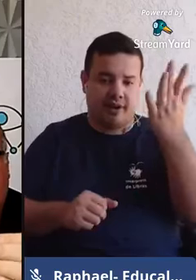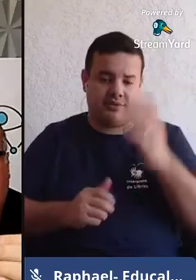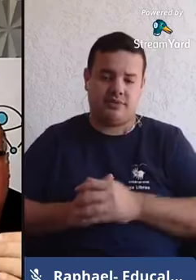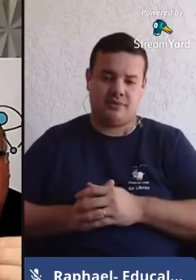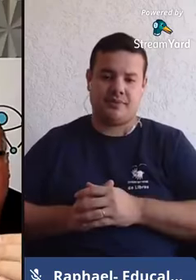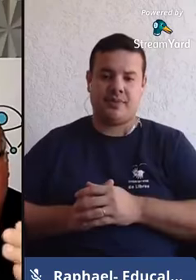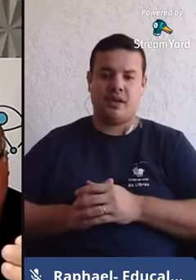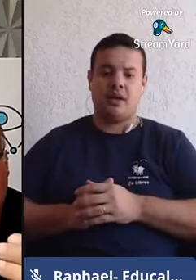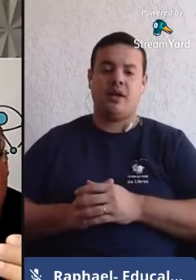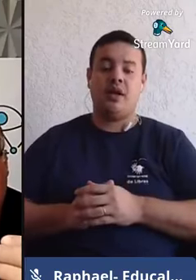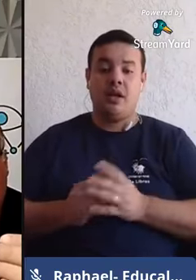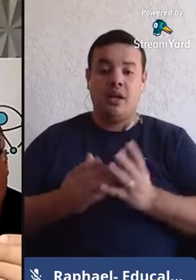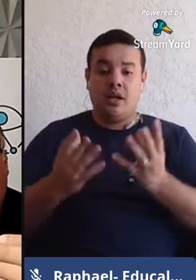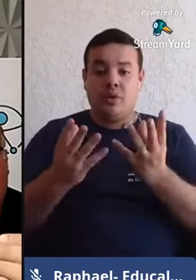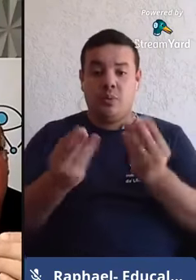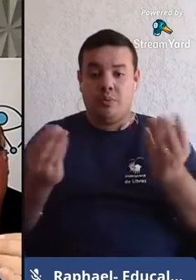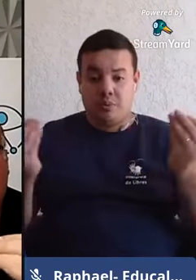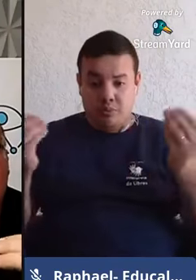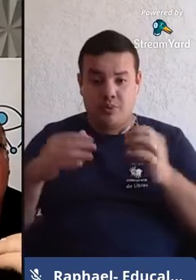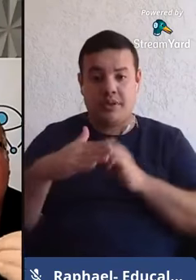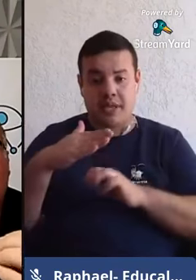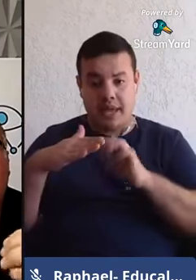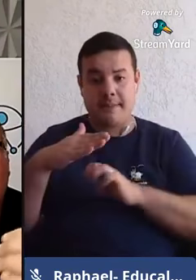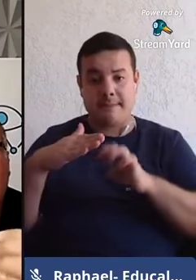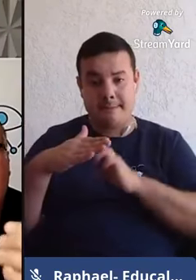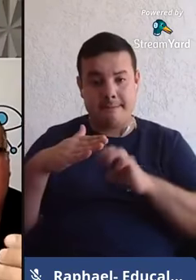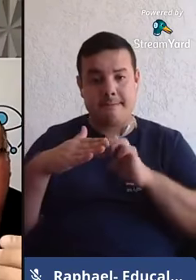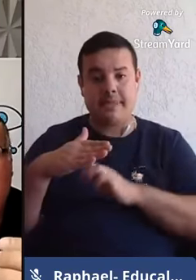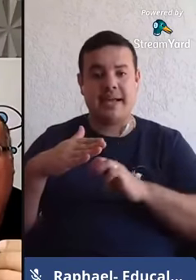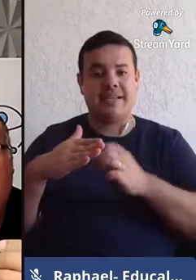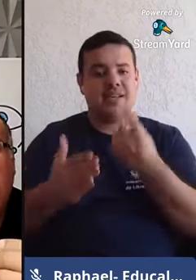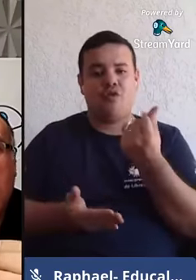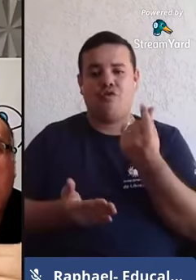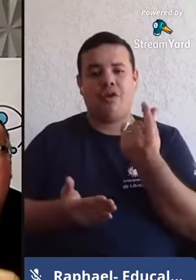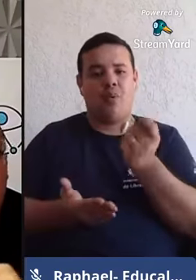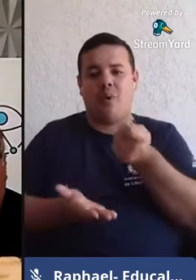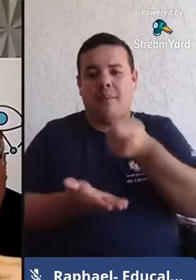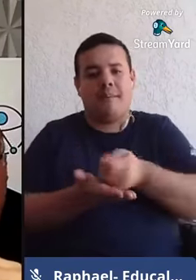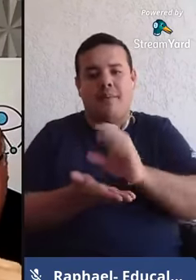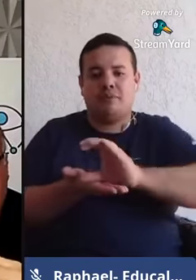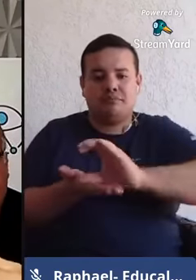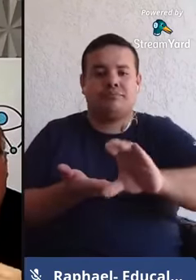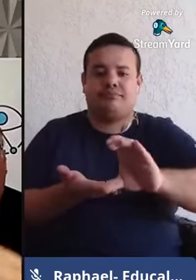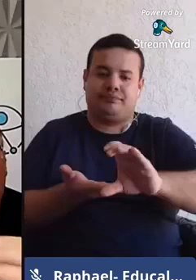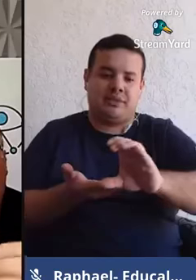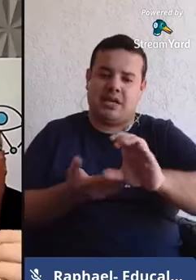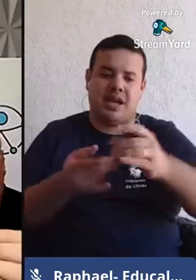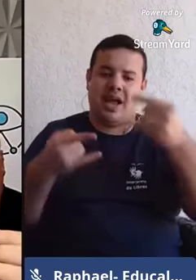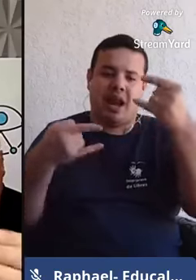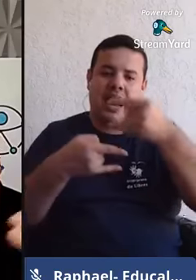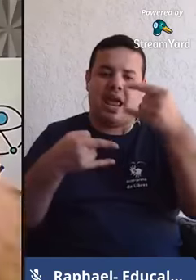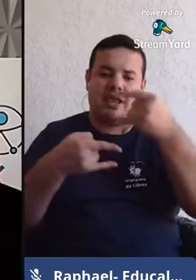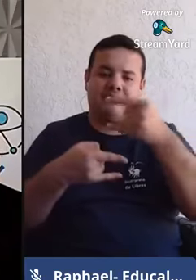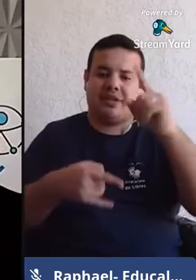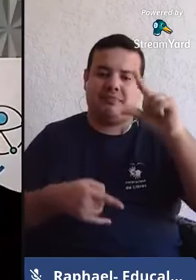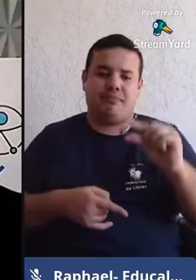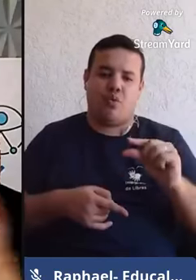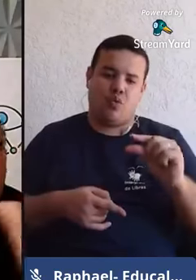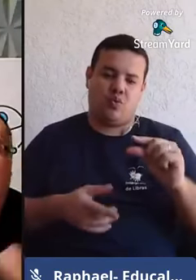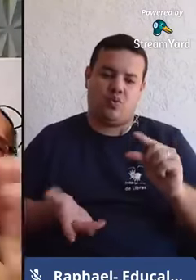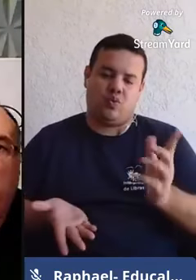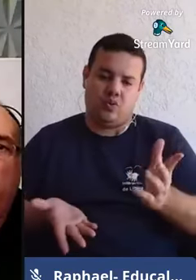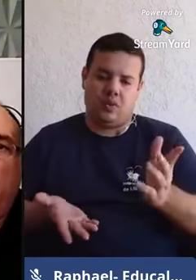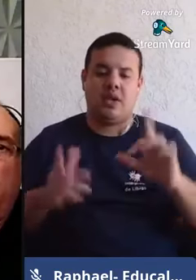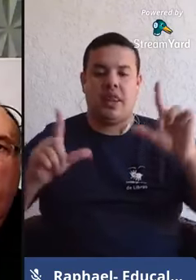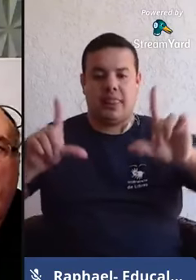de muitas empresas, não se dá o valor devido a uma transmissão online. Então, já na televisão,